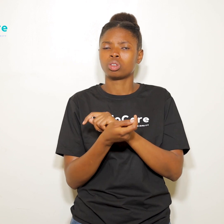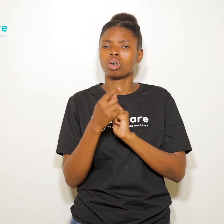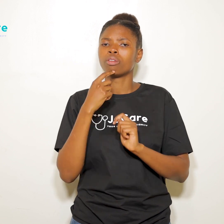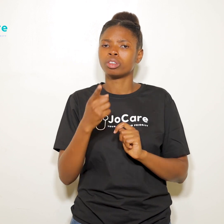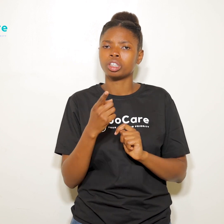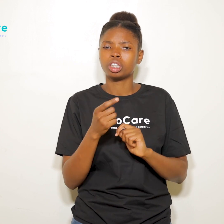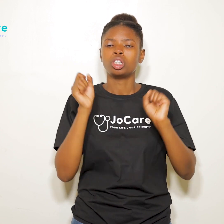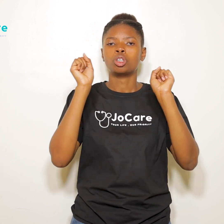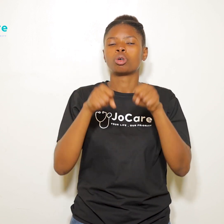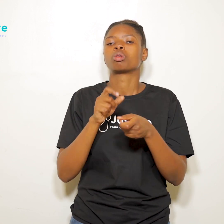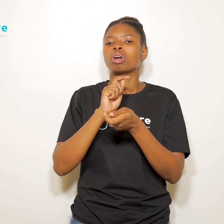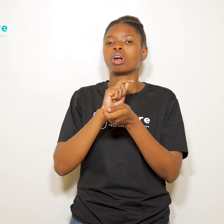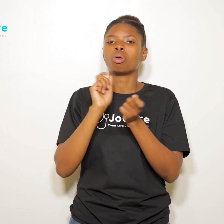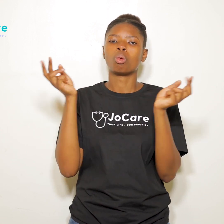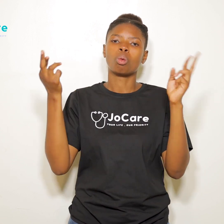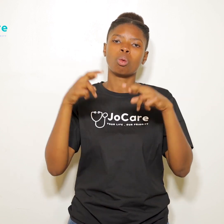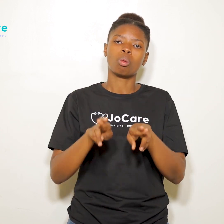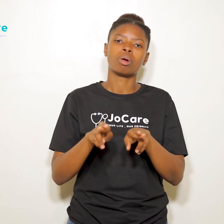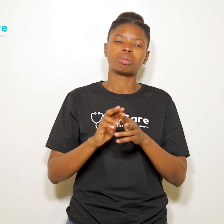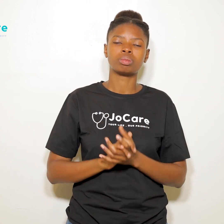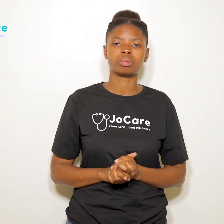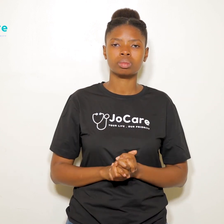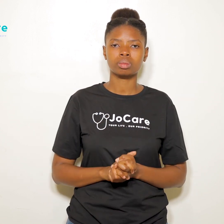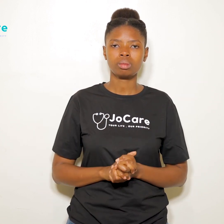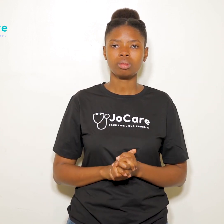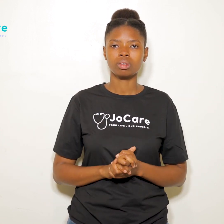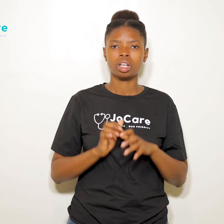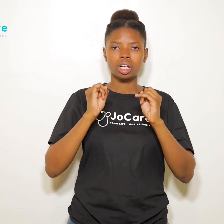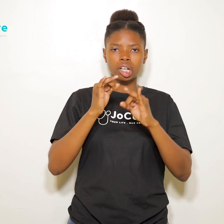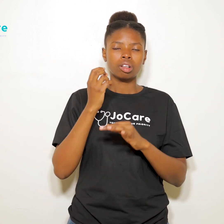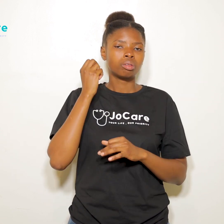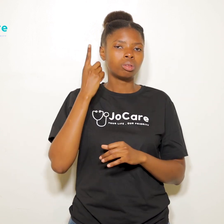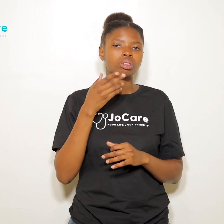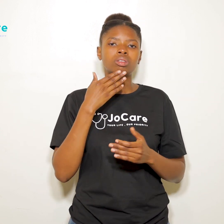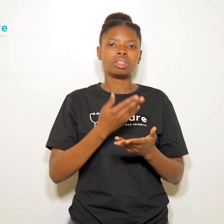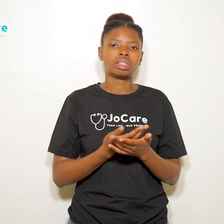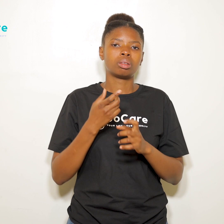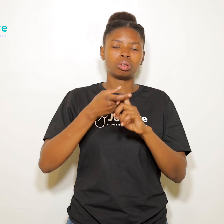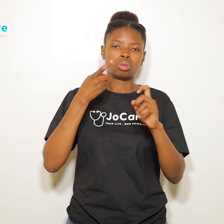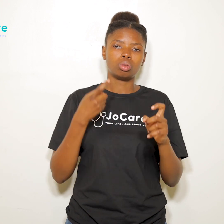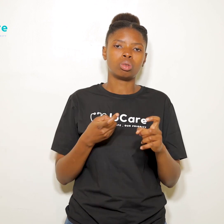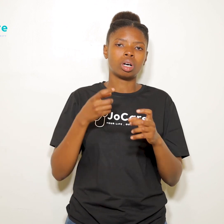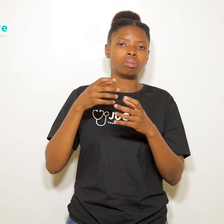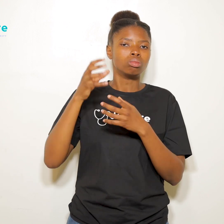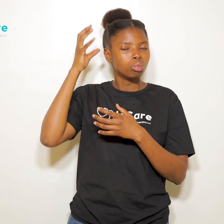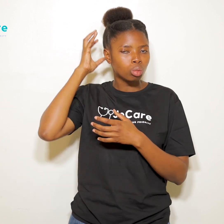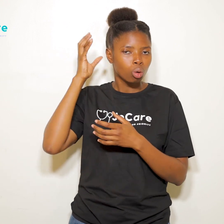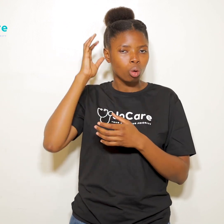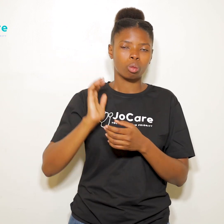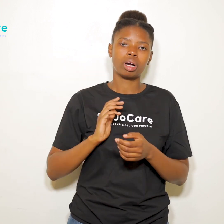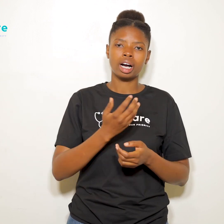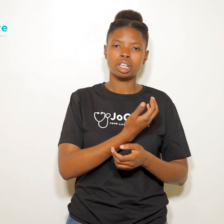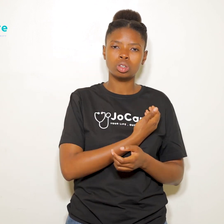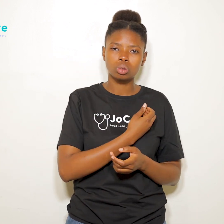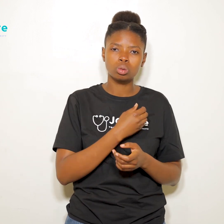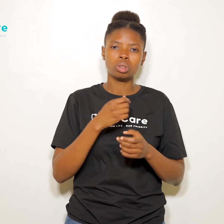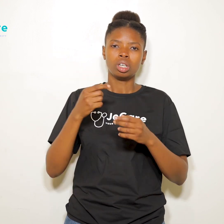kubaho. Niba mbyumvishe neza, iva kuri hypothalamus ikajya kuri pituitary igatanga LH na